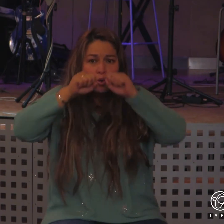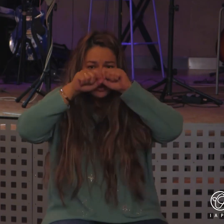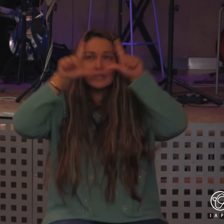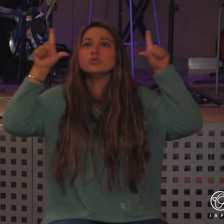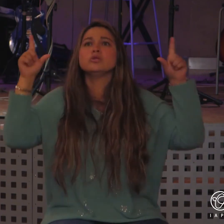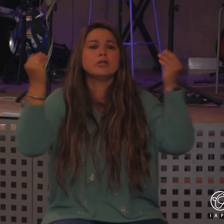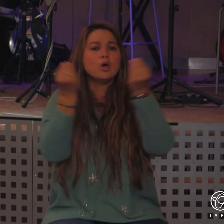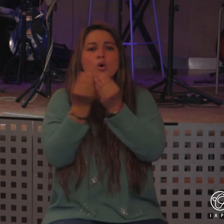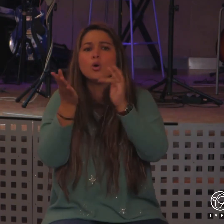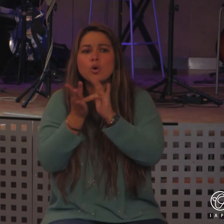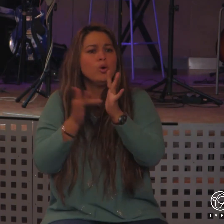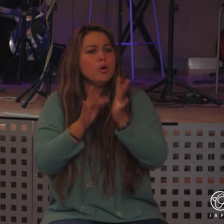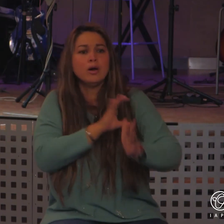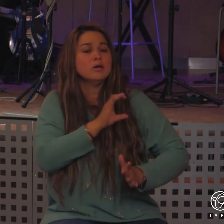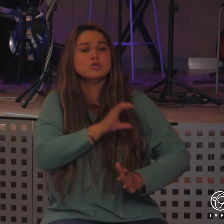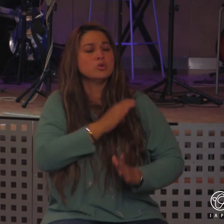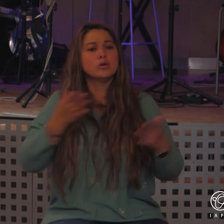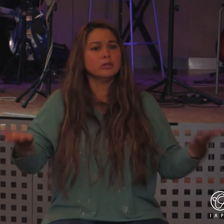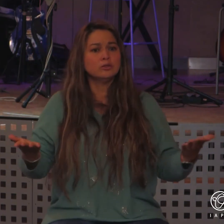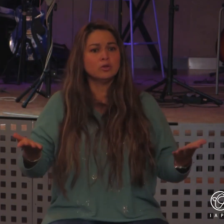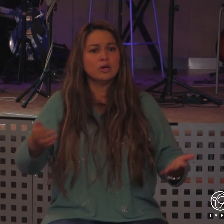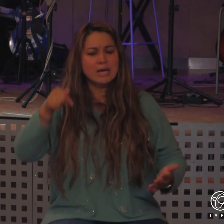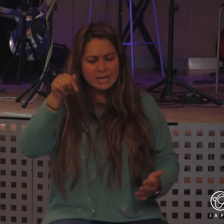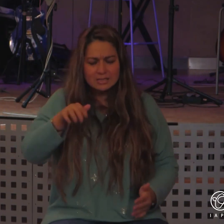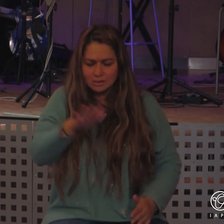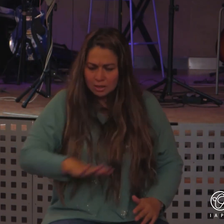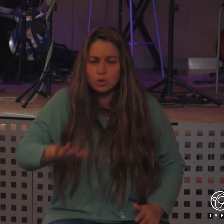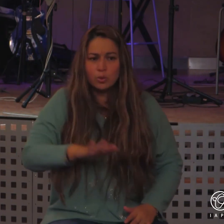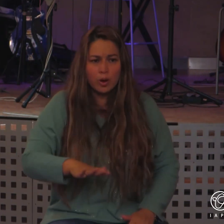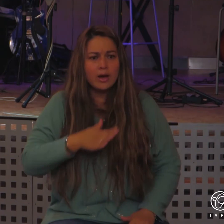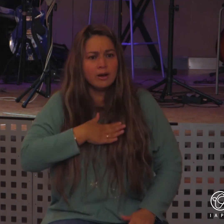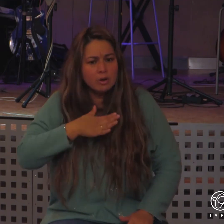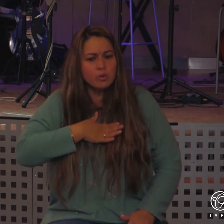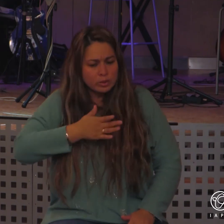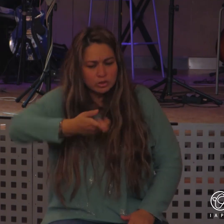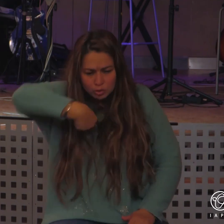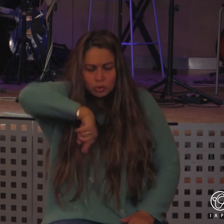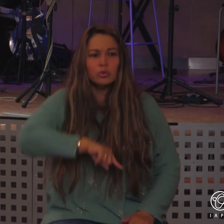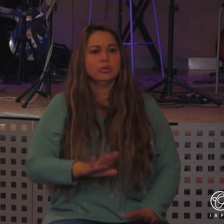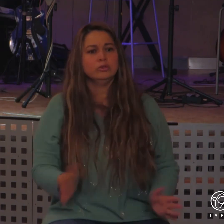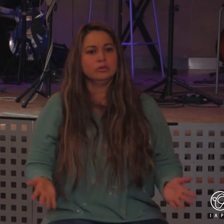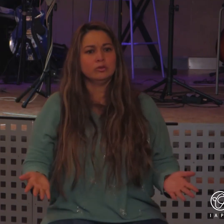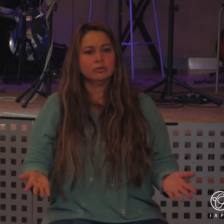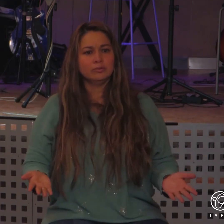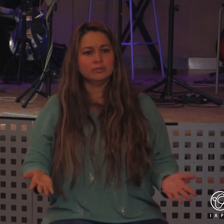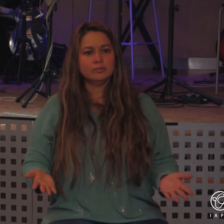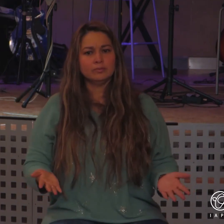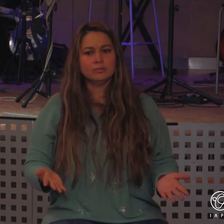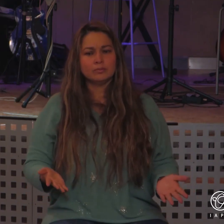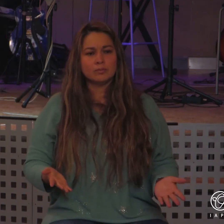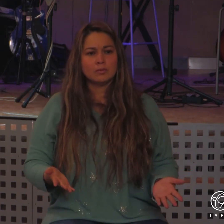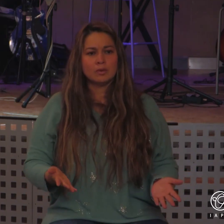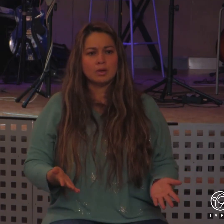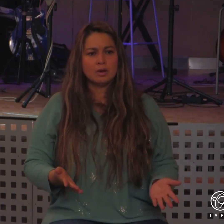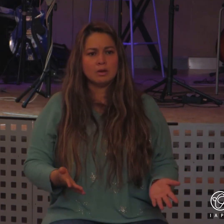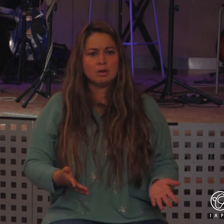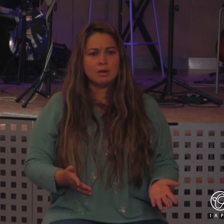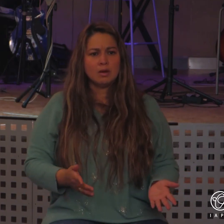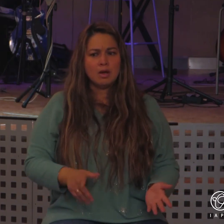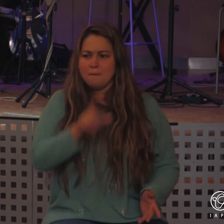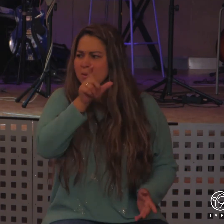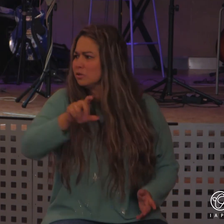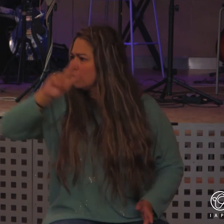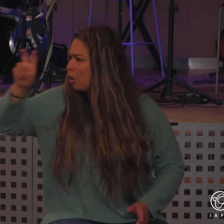con Cristo Jesús. Esa es nuestra posición. Por eso le da al enemigo tanta rabia. Esa es nuestra posición. Nadie la puede